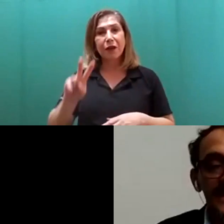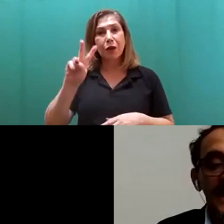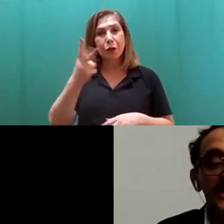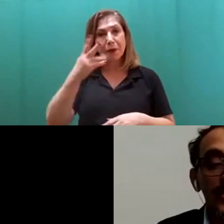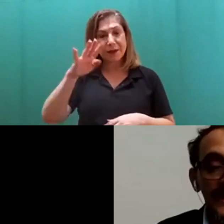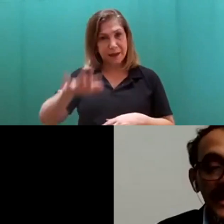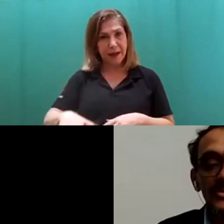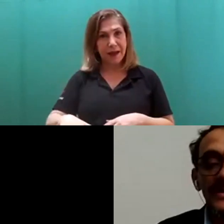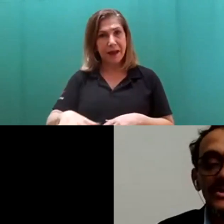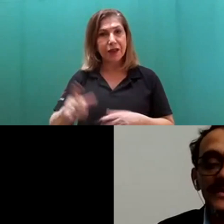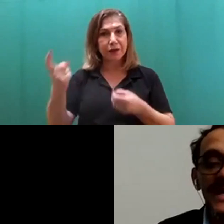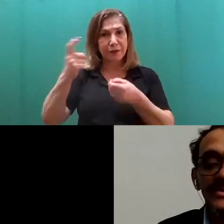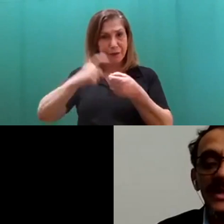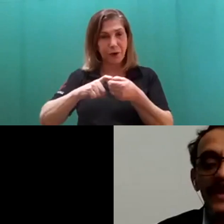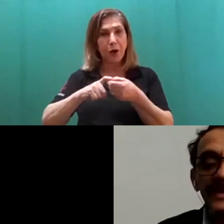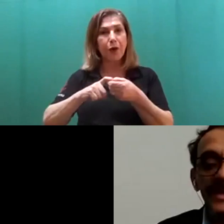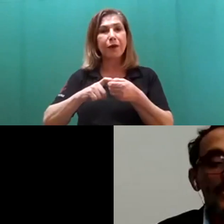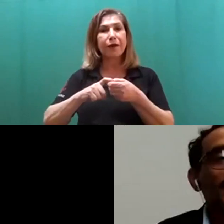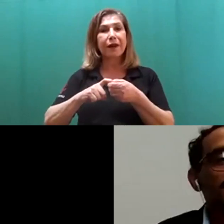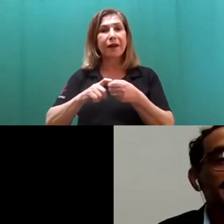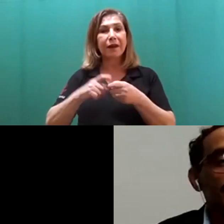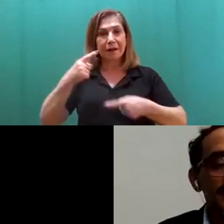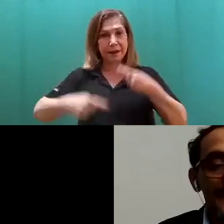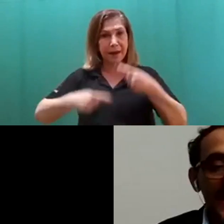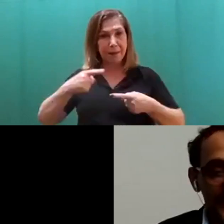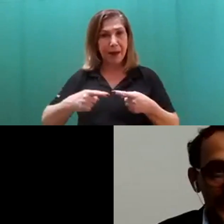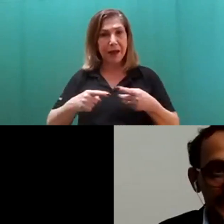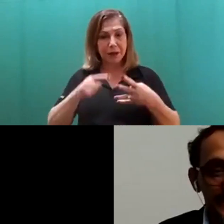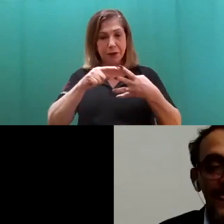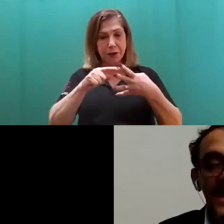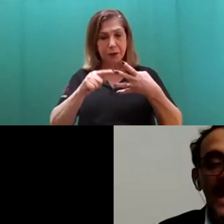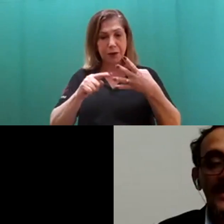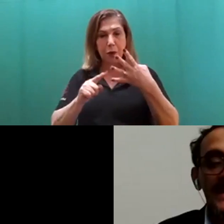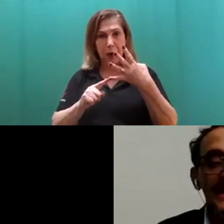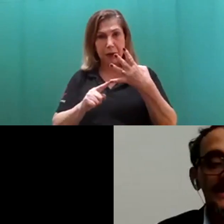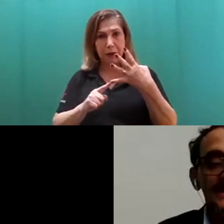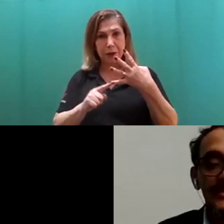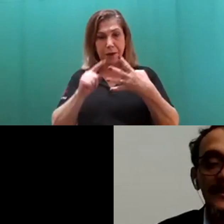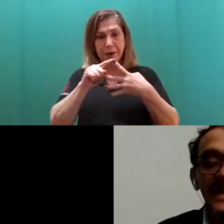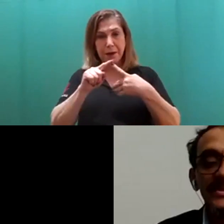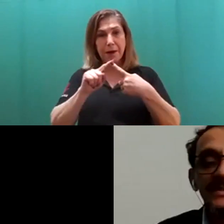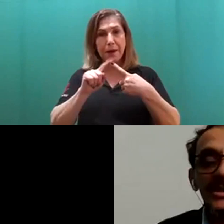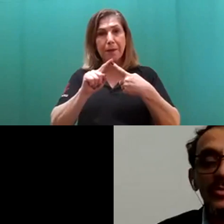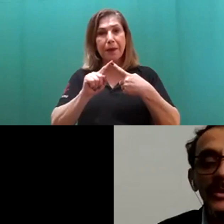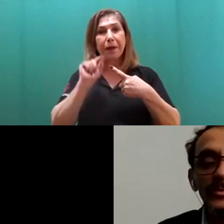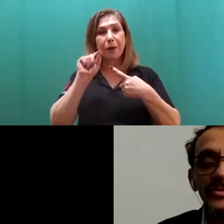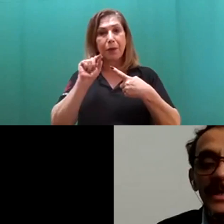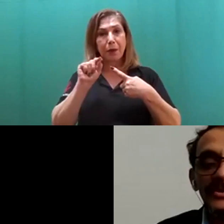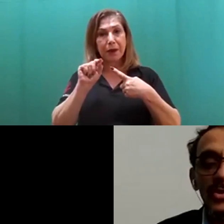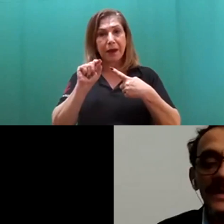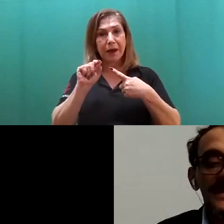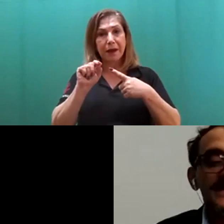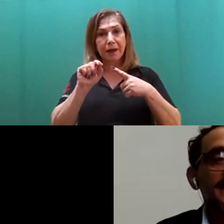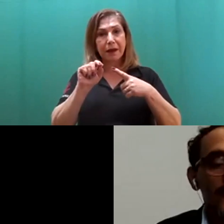horas, retornamos com as atividades de debate em 4 sessões temáticas. A primeira sessão temática, circuitos